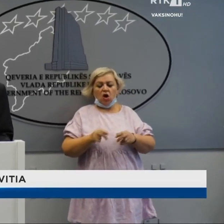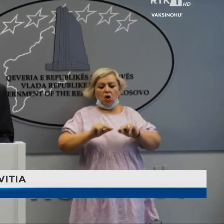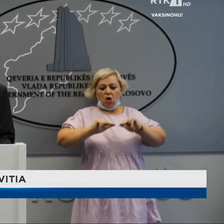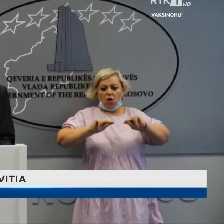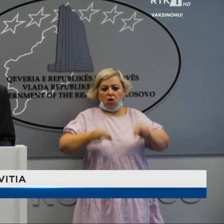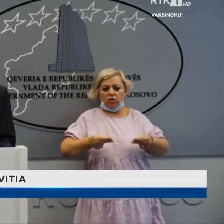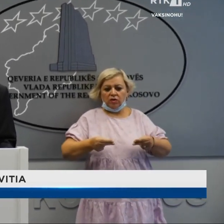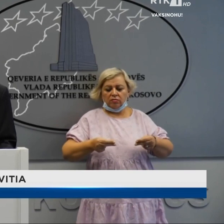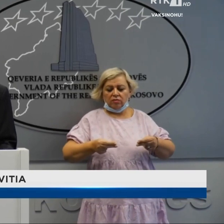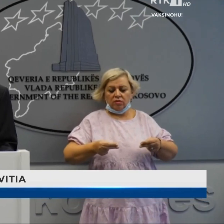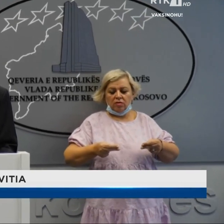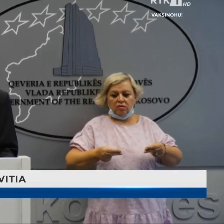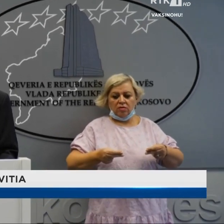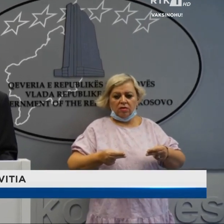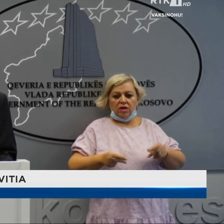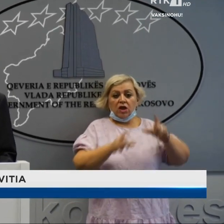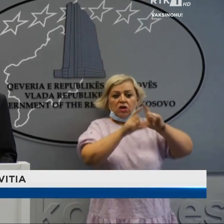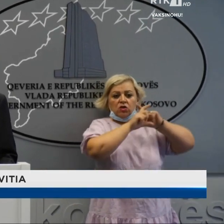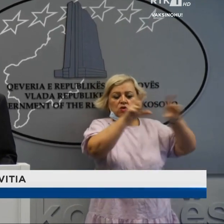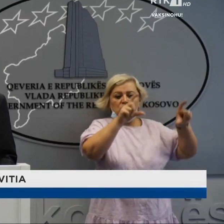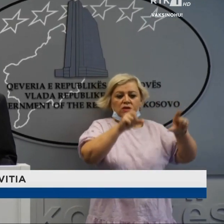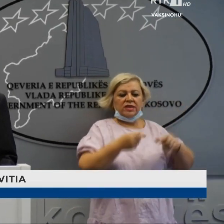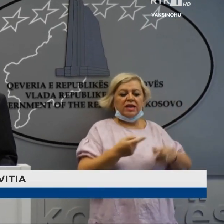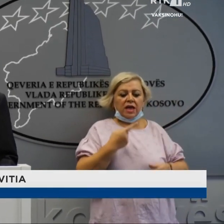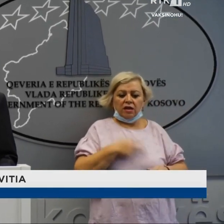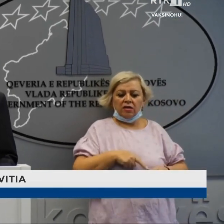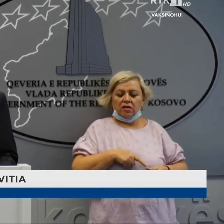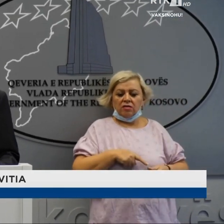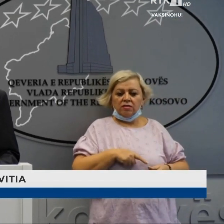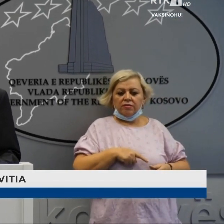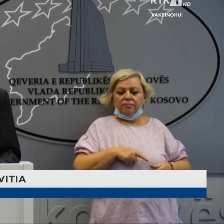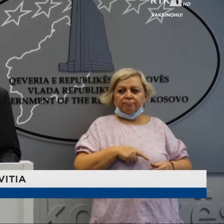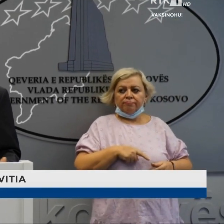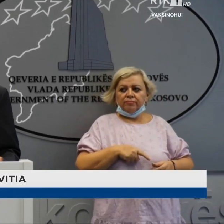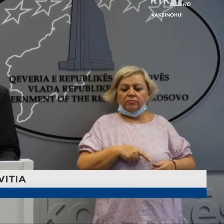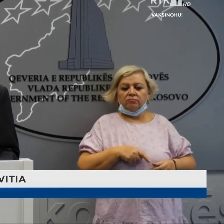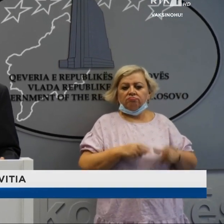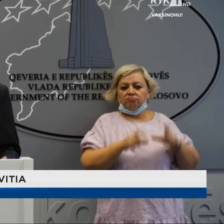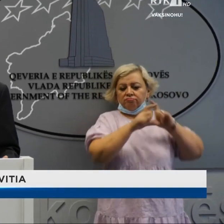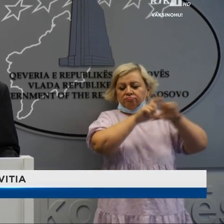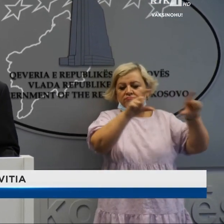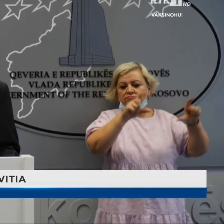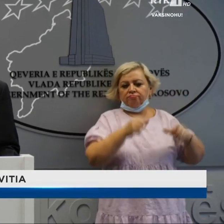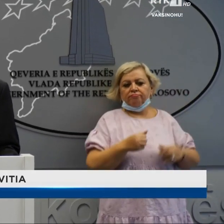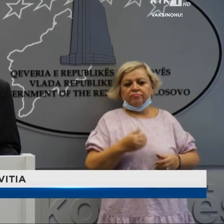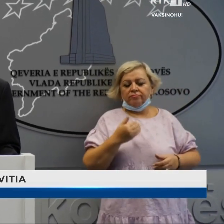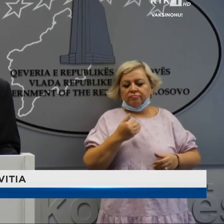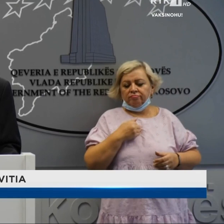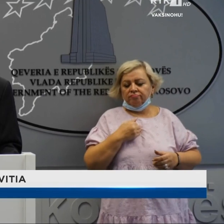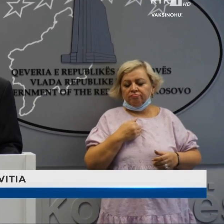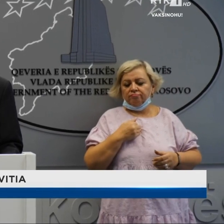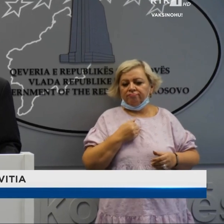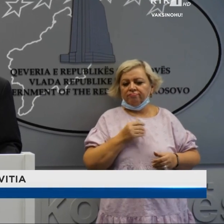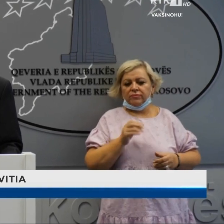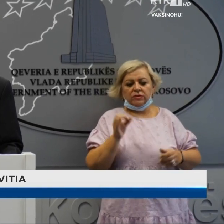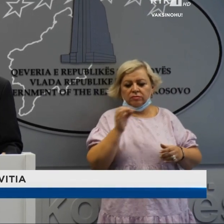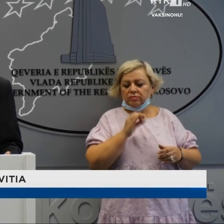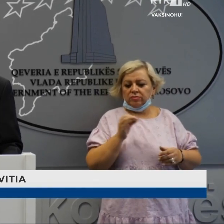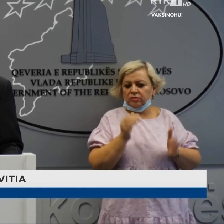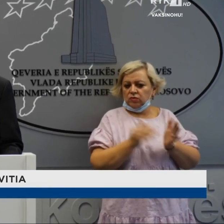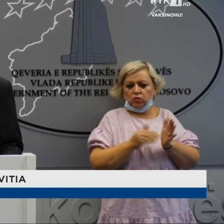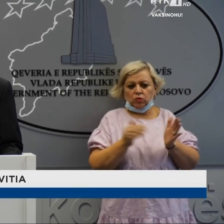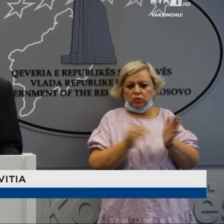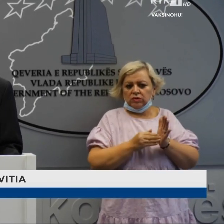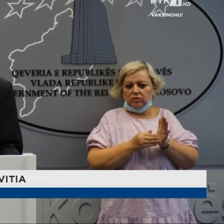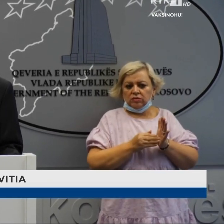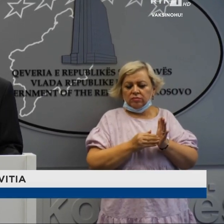kontratën. Natyrisht, institucioni i ankesës është institucion të cilën ne nuk mund në asnjë mënyrë edhe nuk duhet edhe